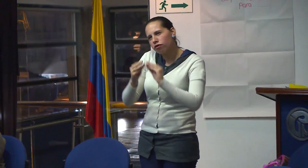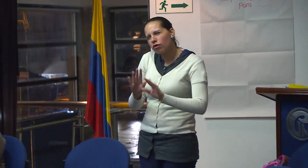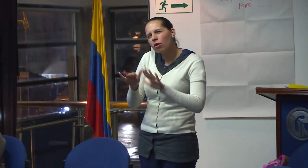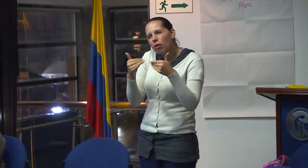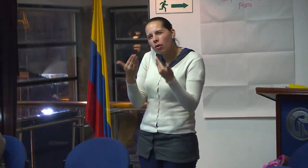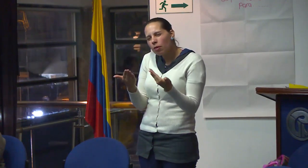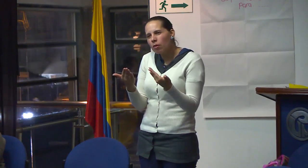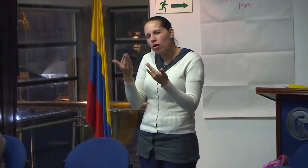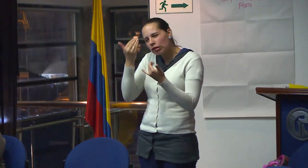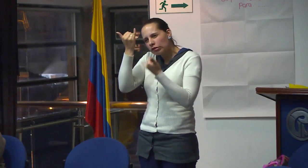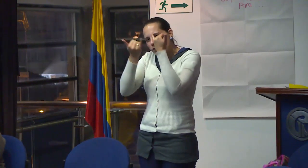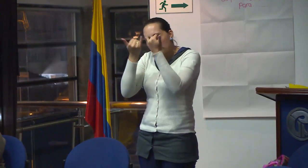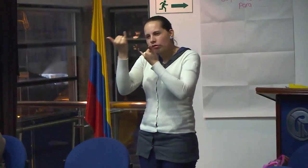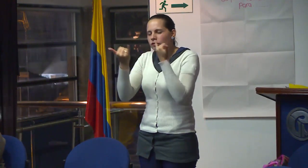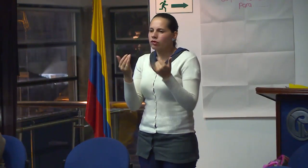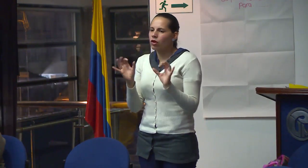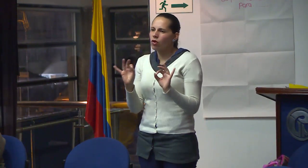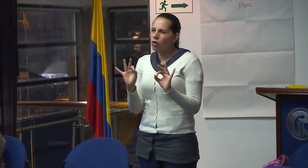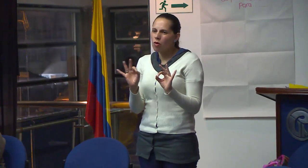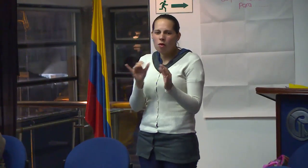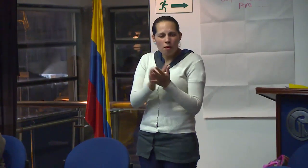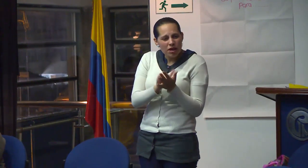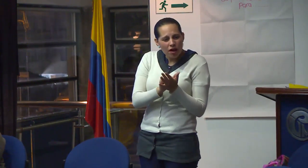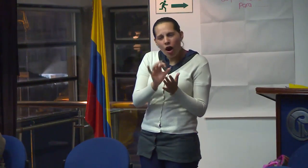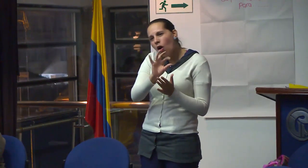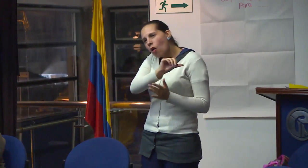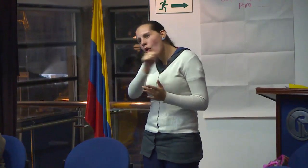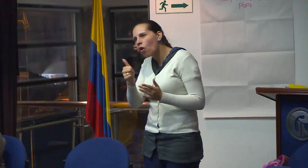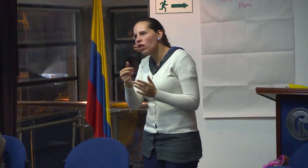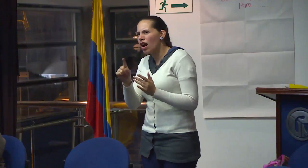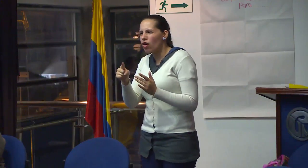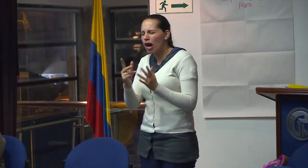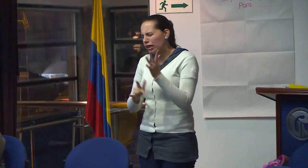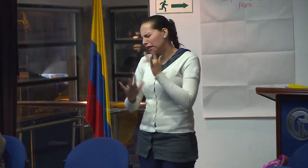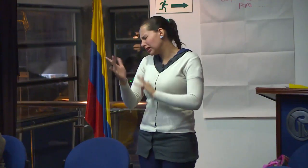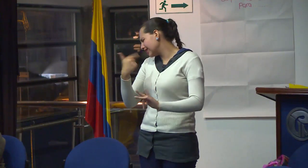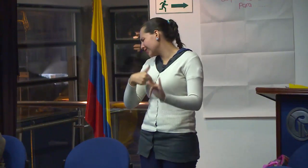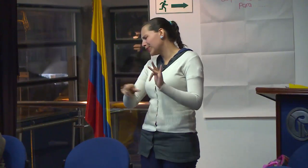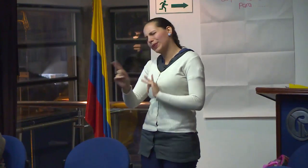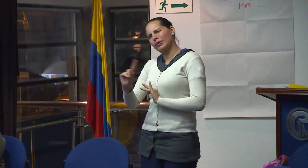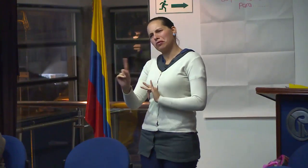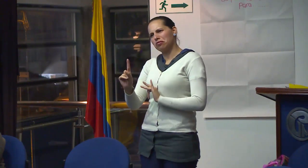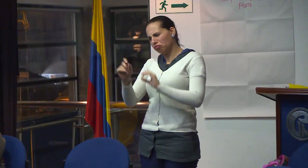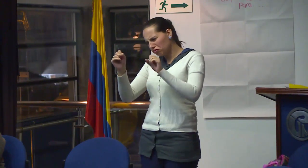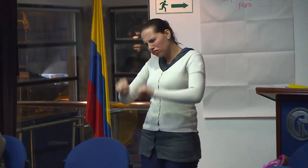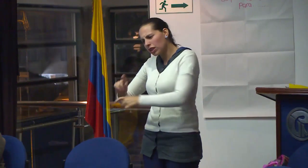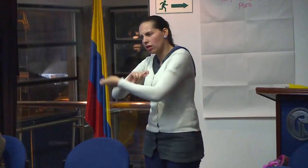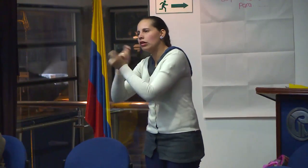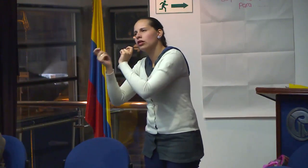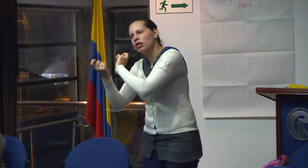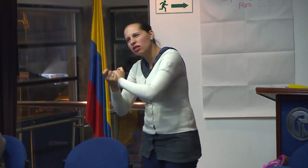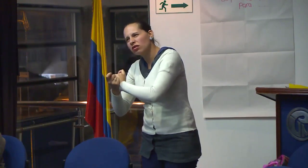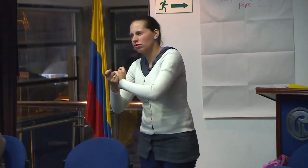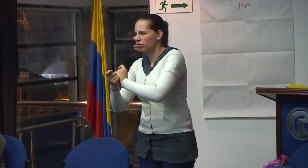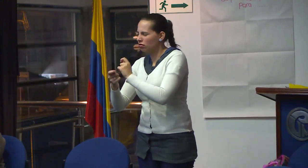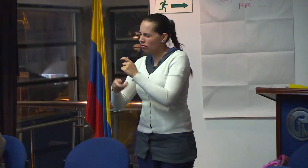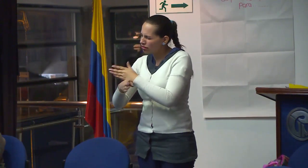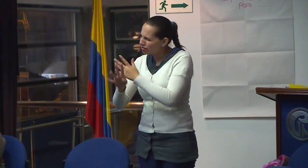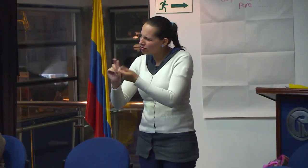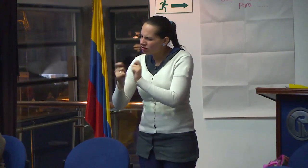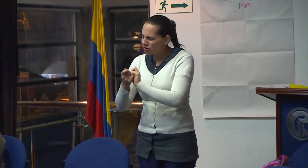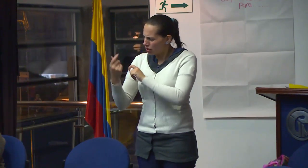mejor, o puedo encontrar otra que no sea. Pero debo estar cambiando, debo estar transformando, debo romper con esa herencia